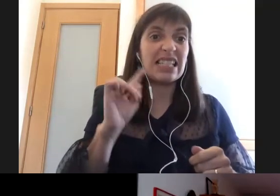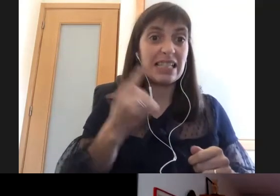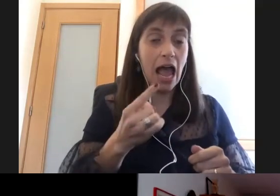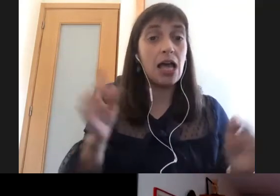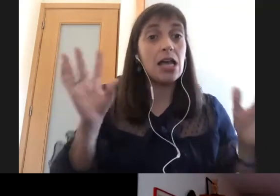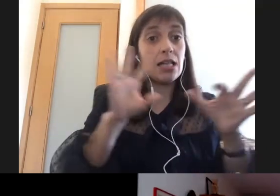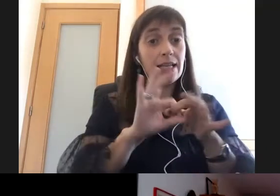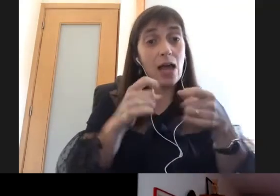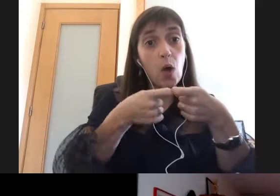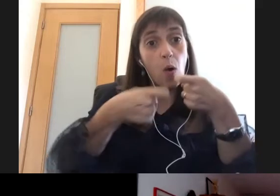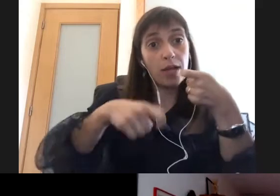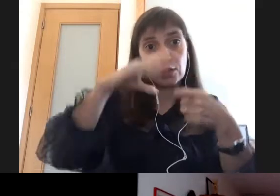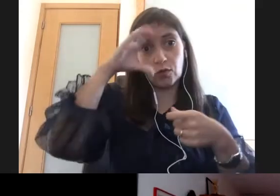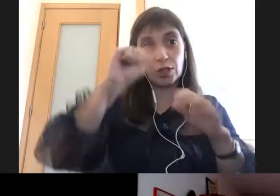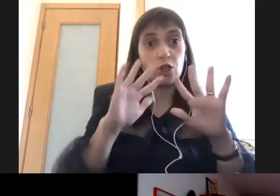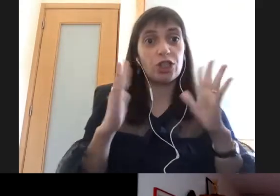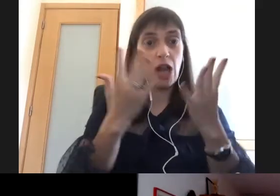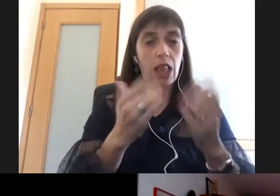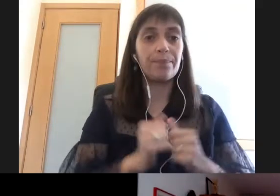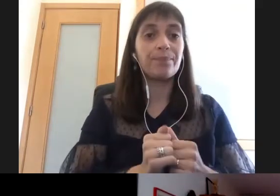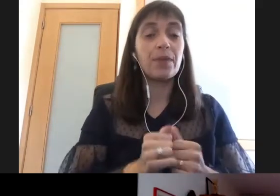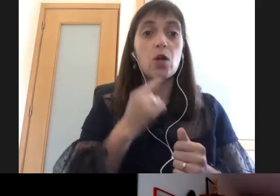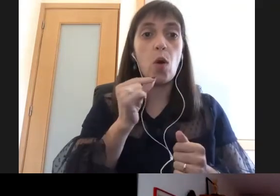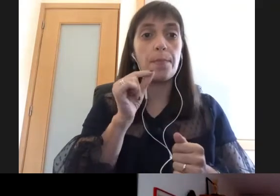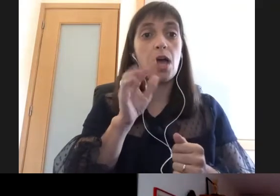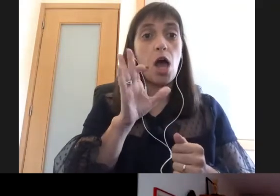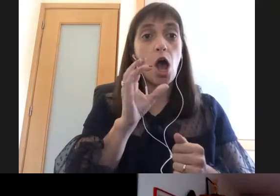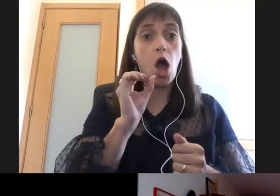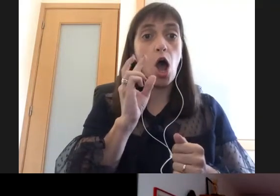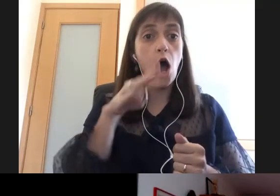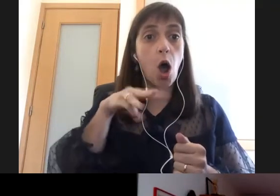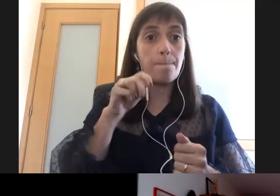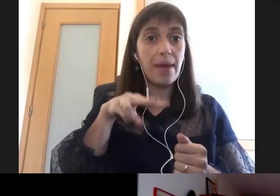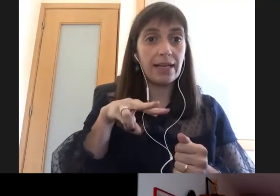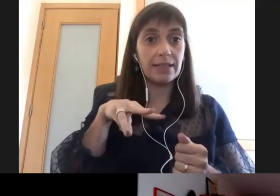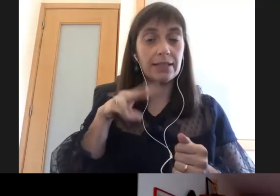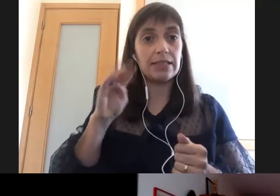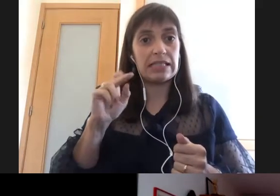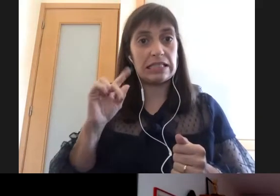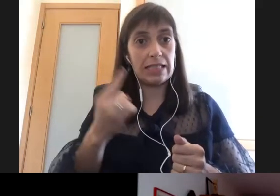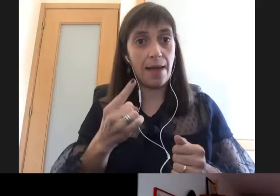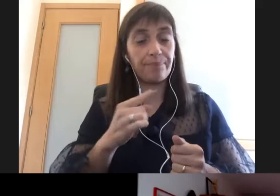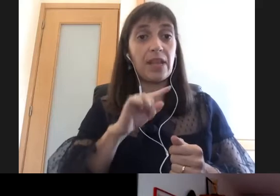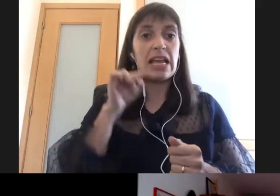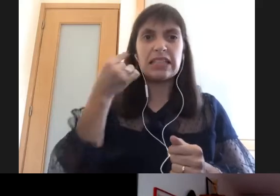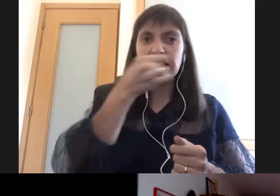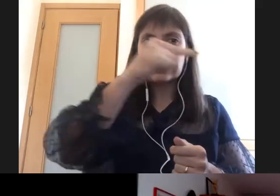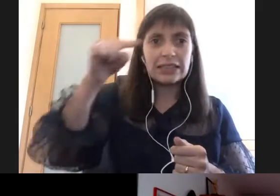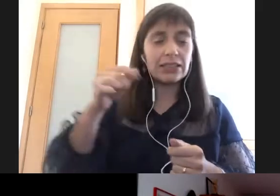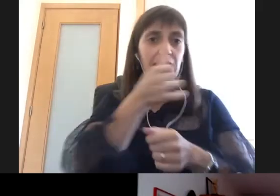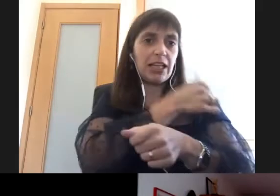-governador geral Mendes Sá. Tivemos uma série aqui no Rio de Janeiro, uma série de governadores,